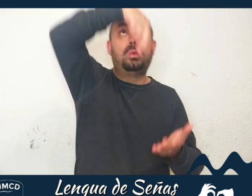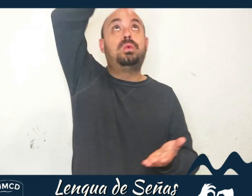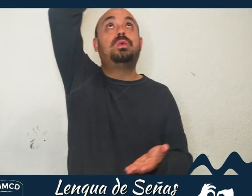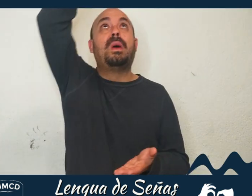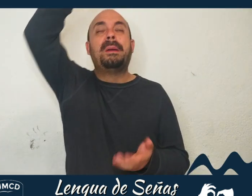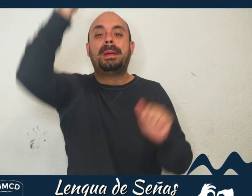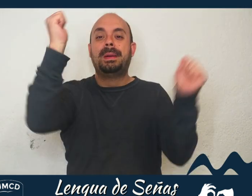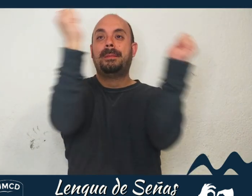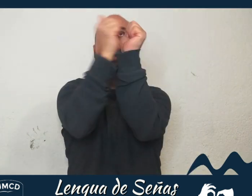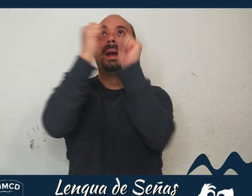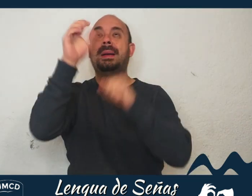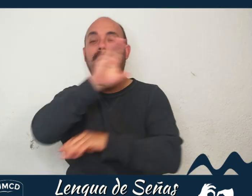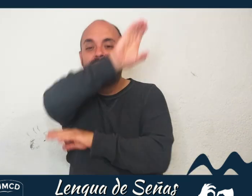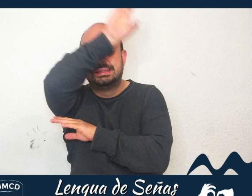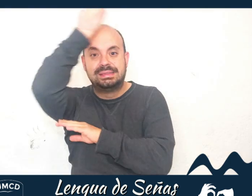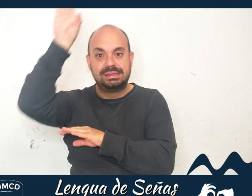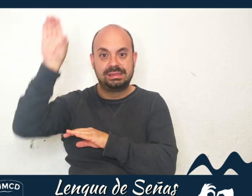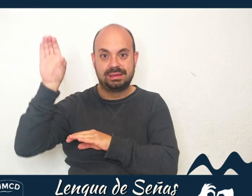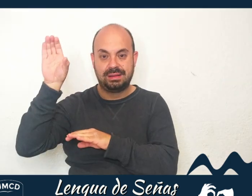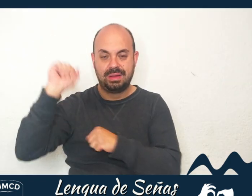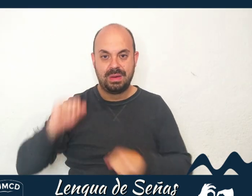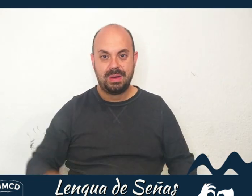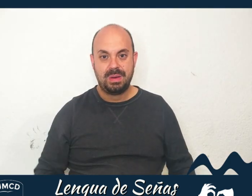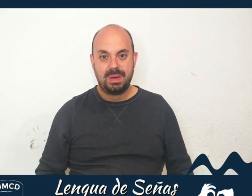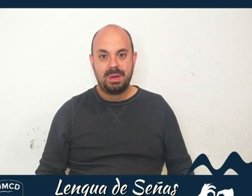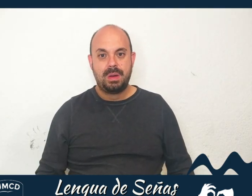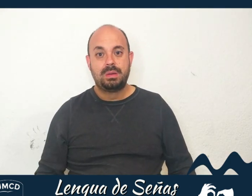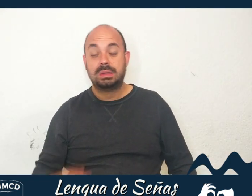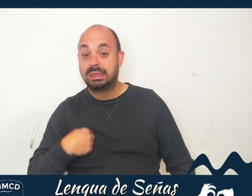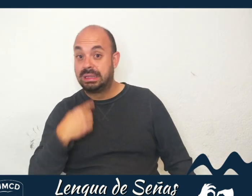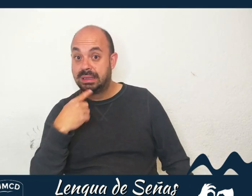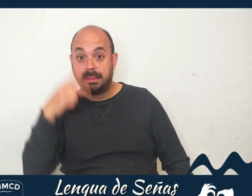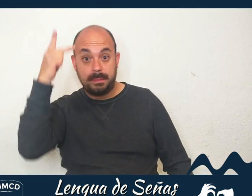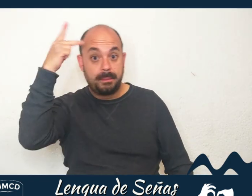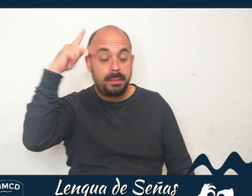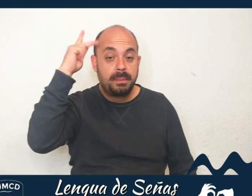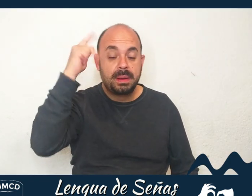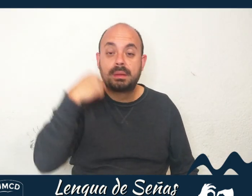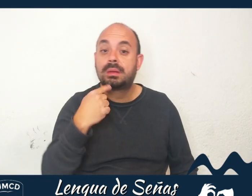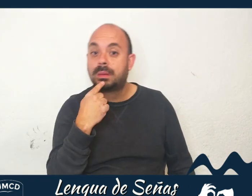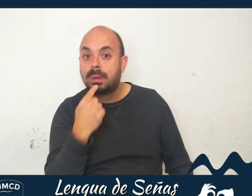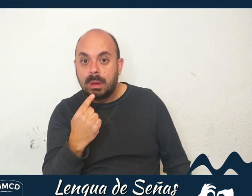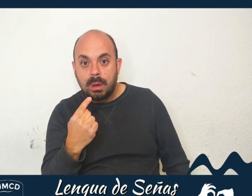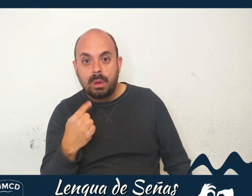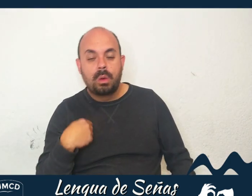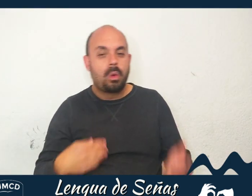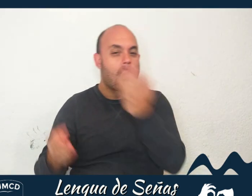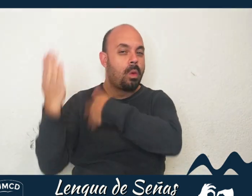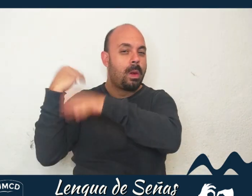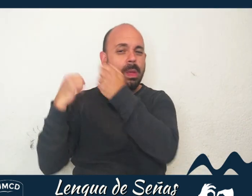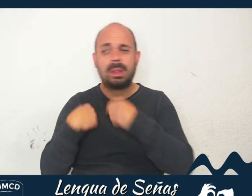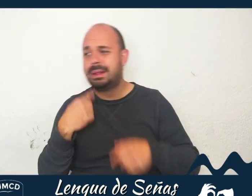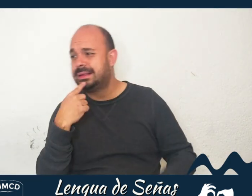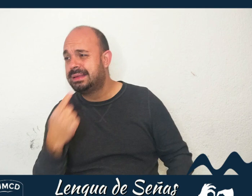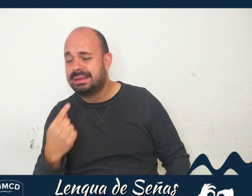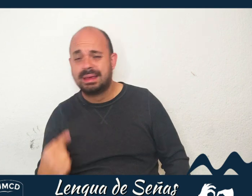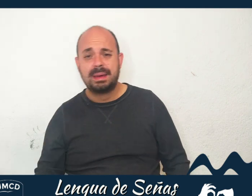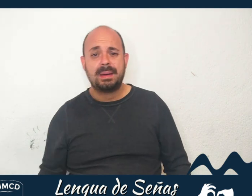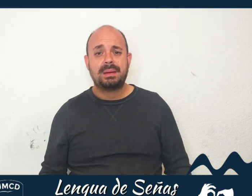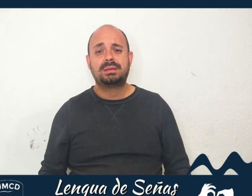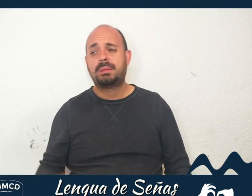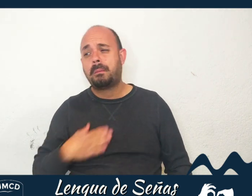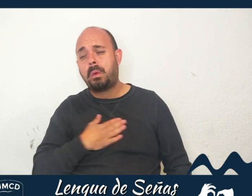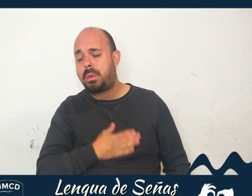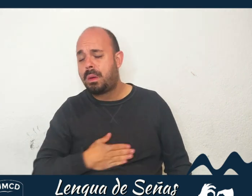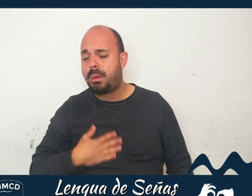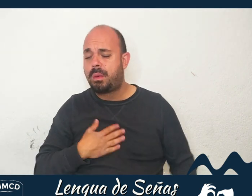Y para eso tenemos que ser sensibles a la obra de Dios. Y Pablo, cuando escribe a los hermanos en Colosas, les dice,